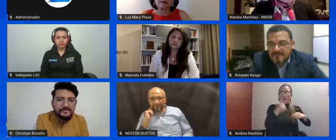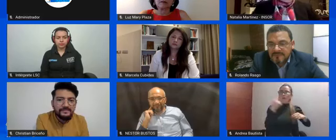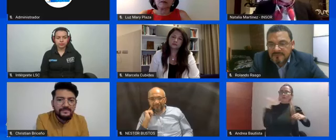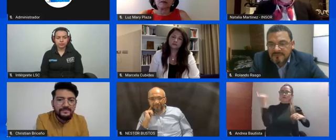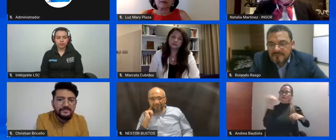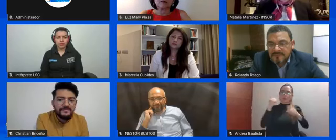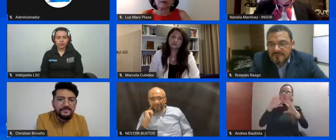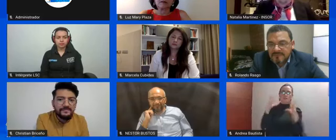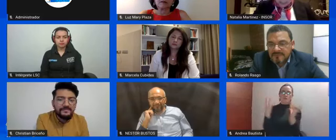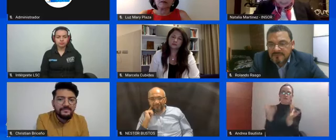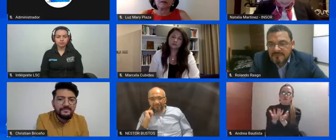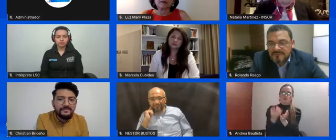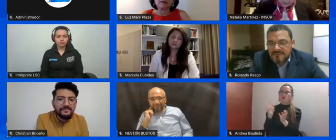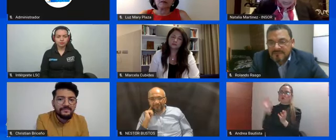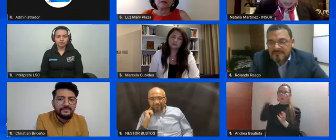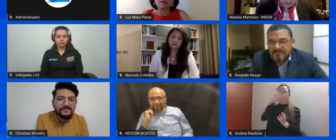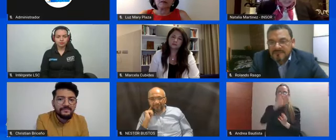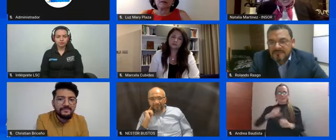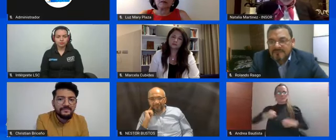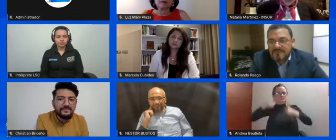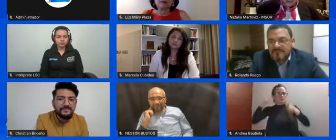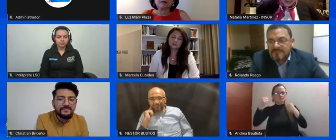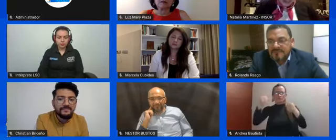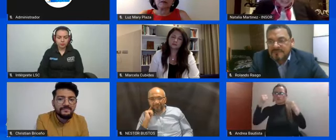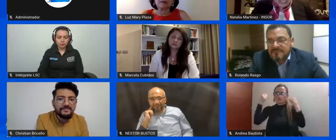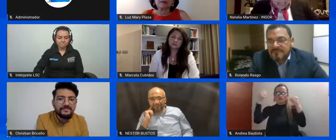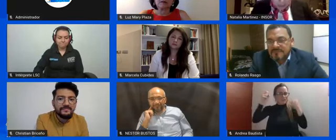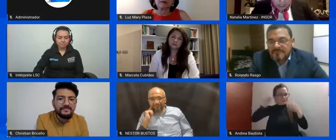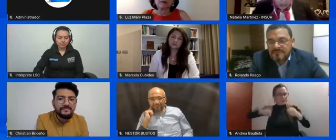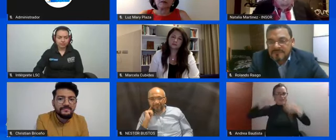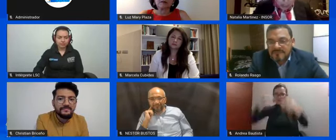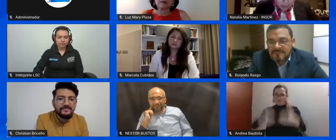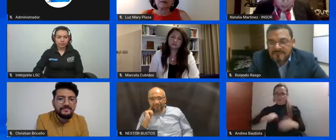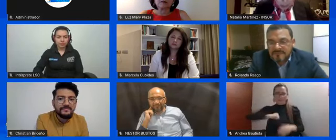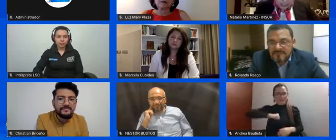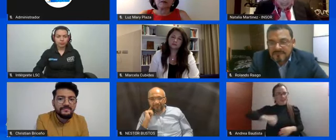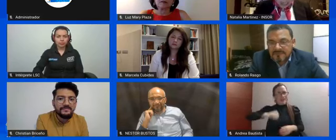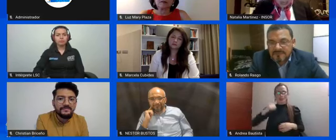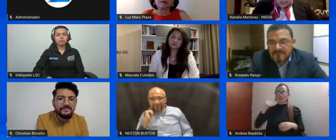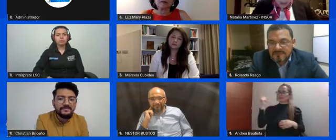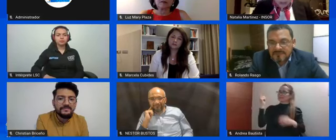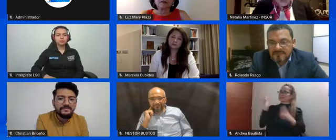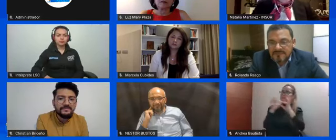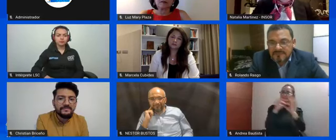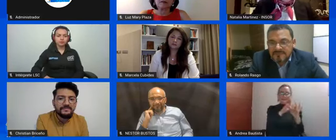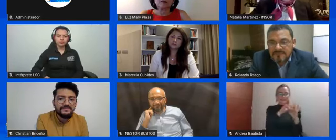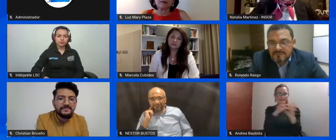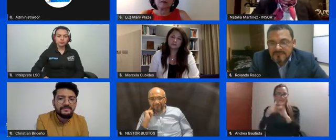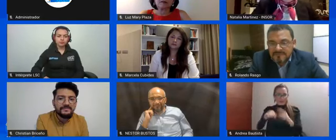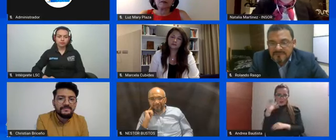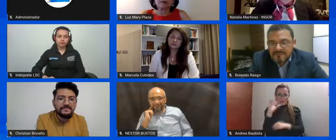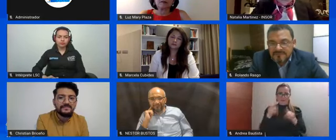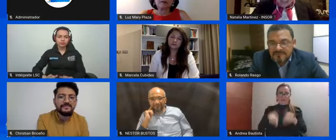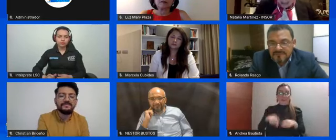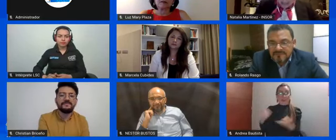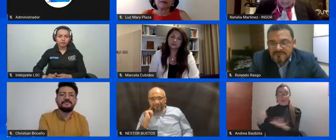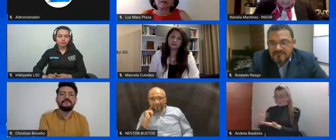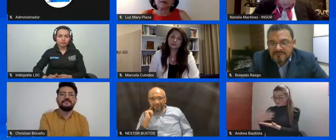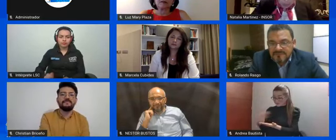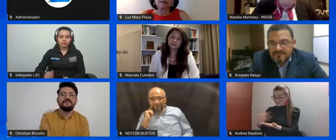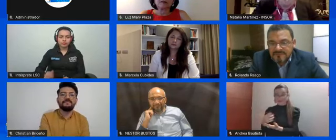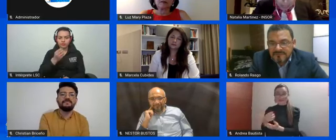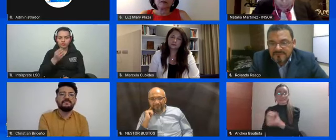lo estamos ahorita encontrando en el chat. Nos saludan incluso desde Buenos Aires, Argentina,